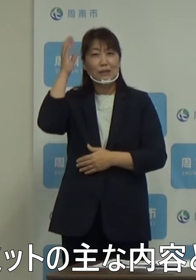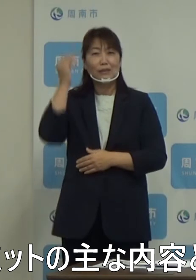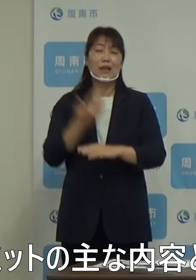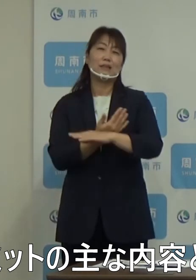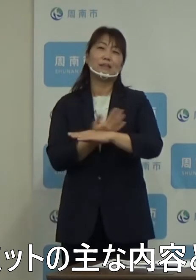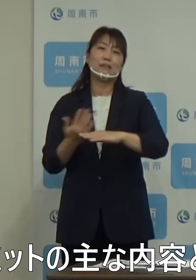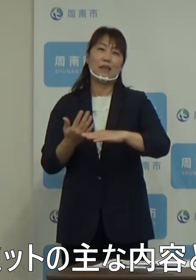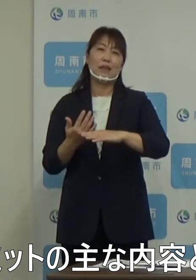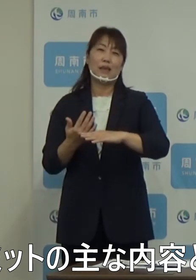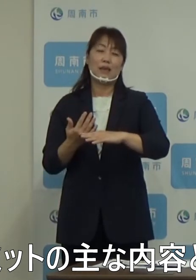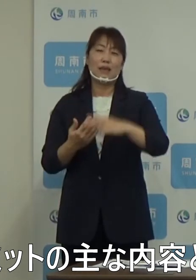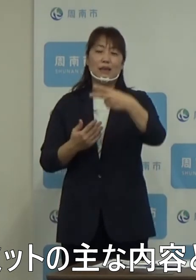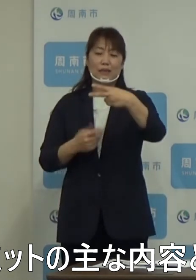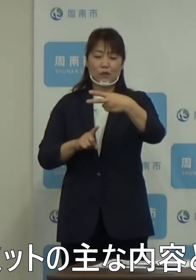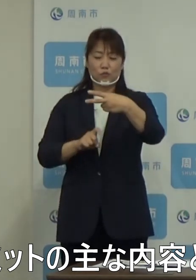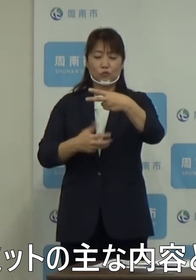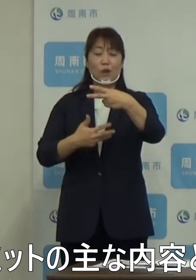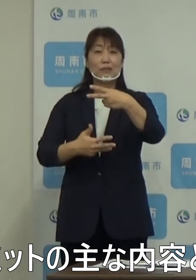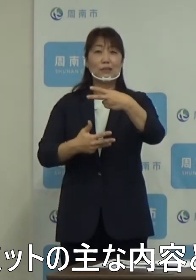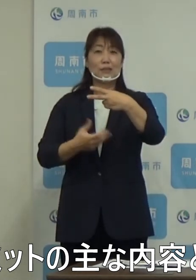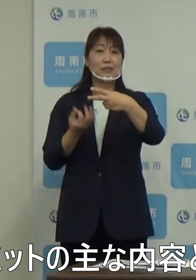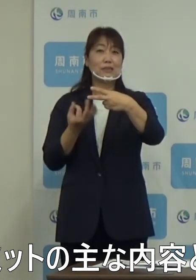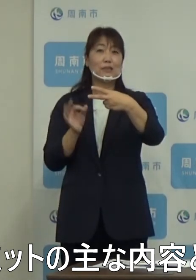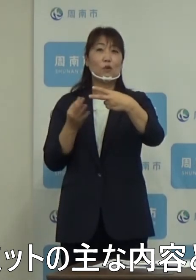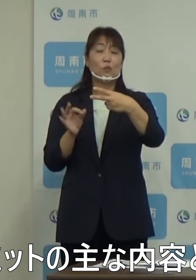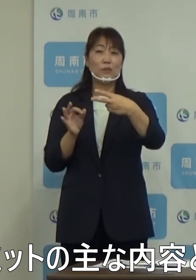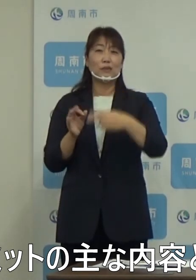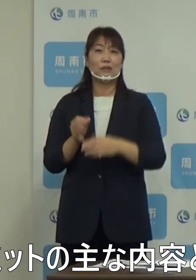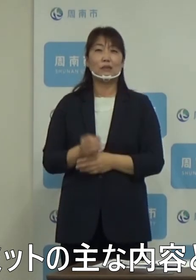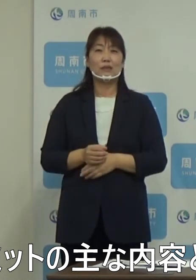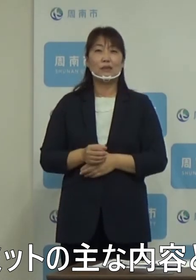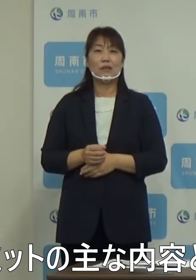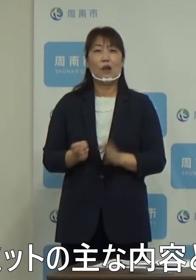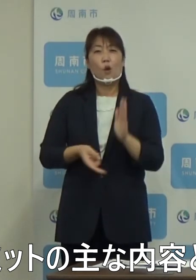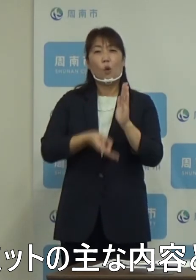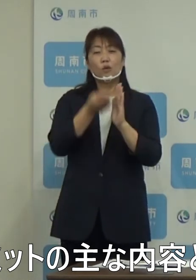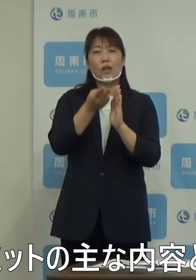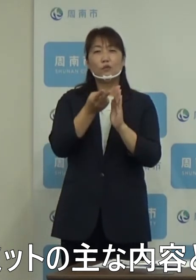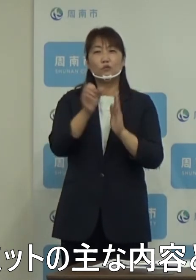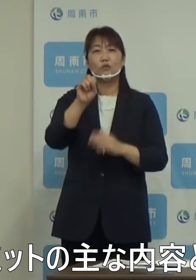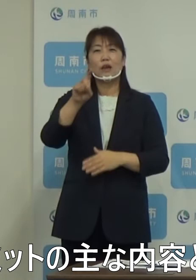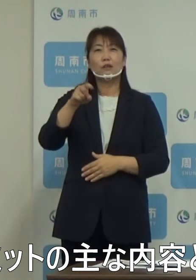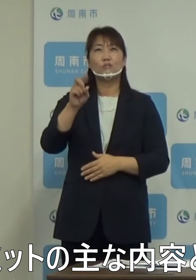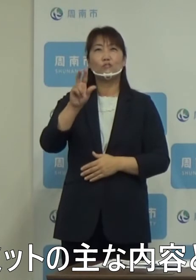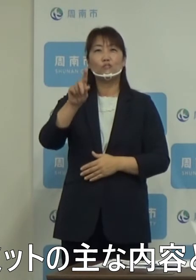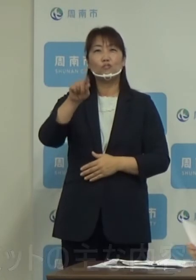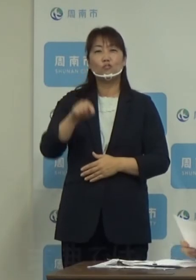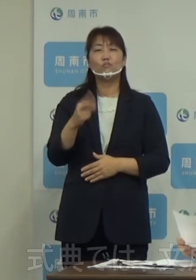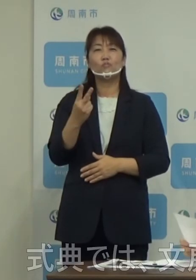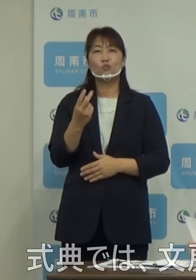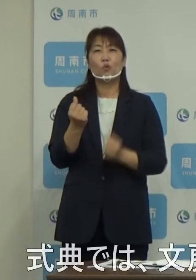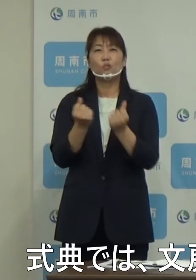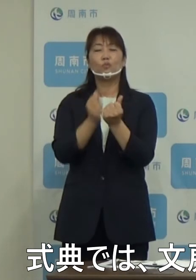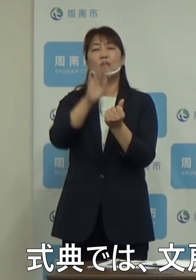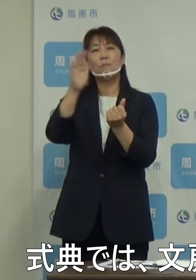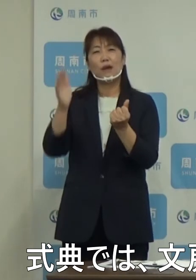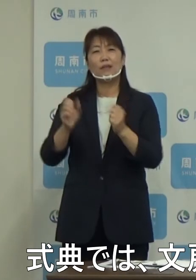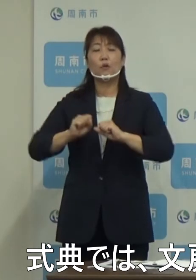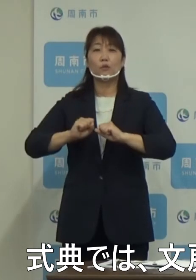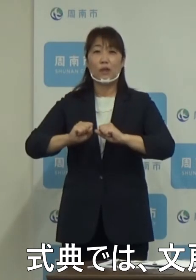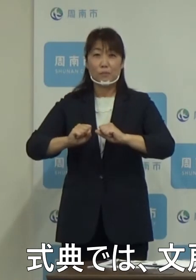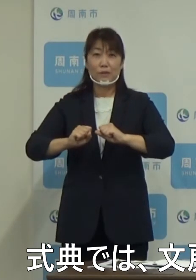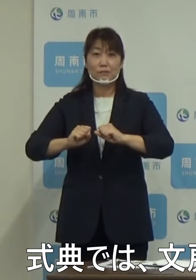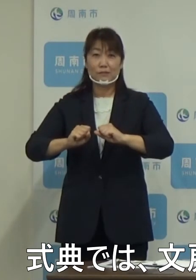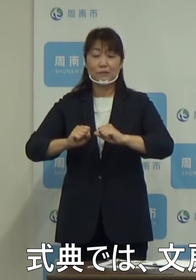を2月18日金曜日にホテルサンルート徳山にて行います。式典